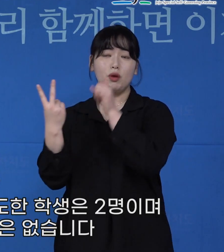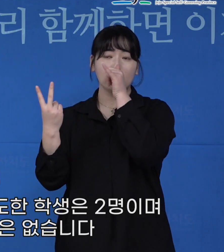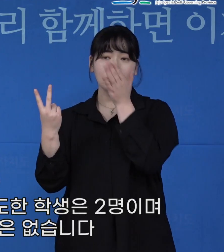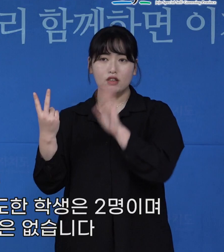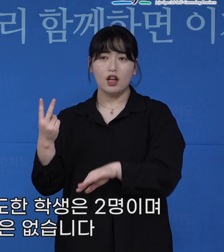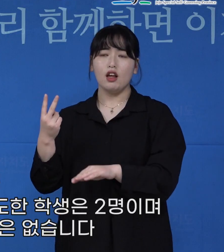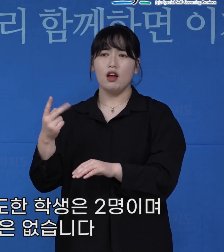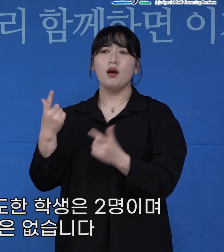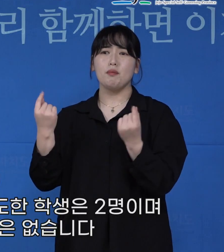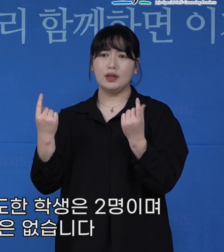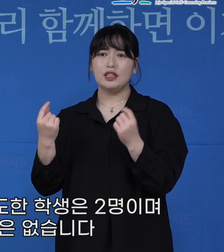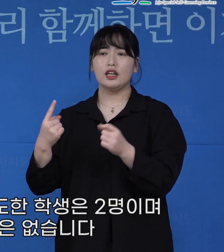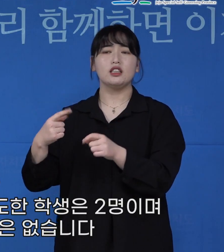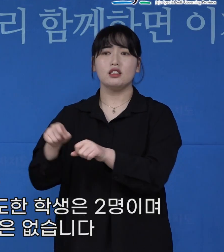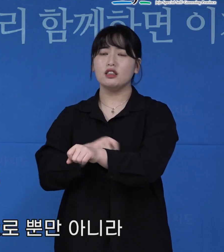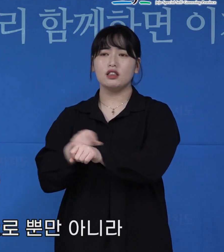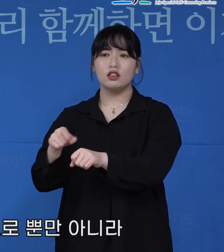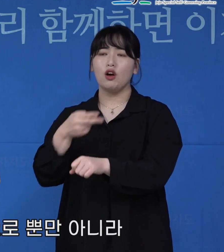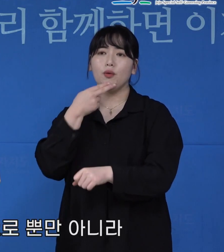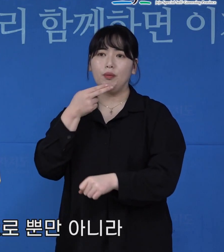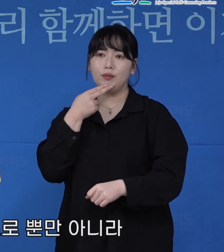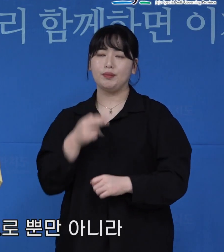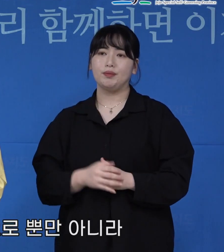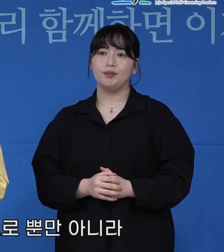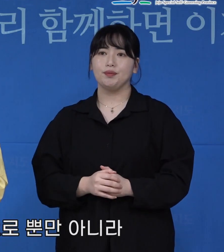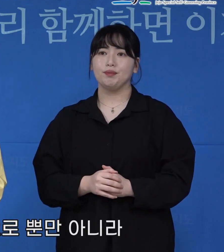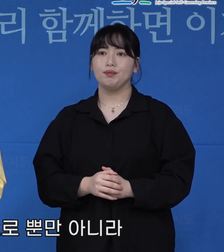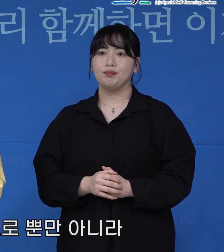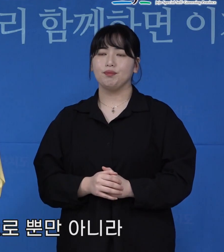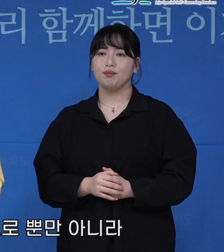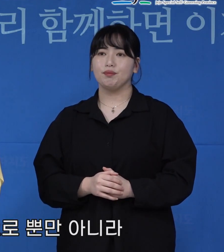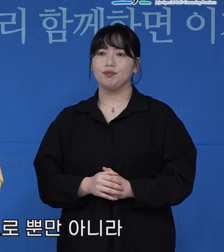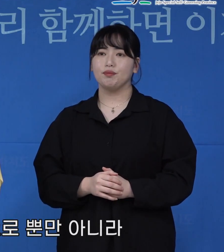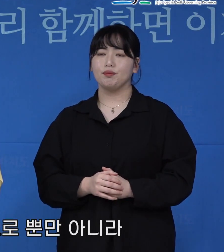증상은 없습니다.